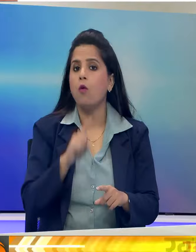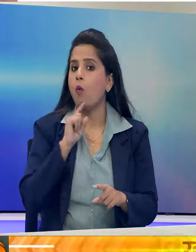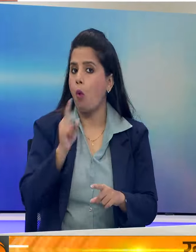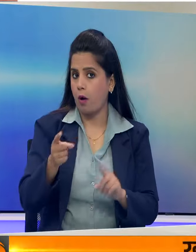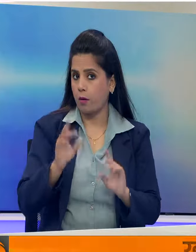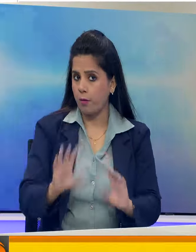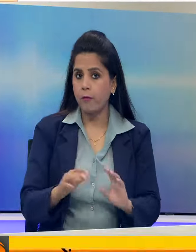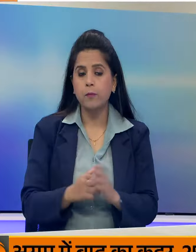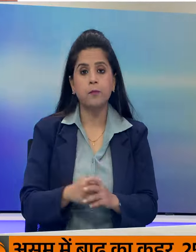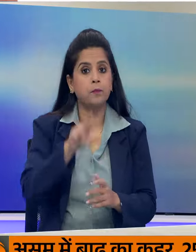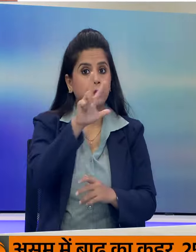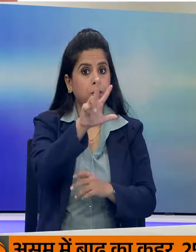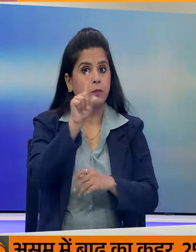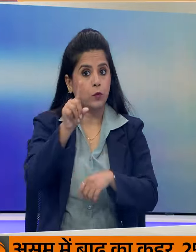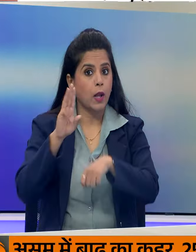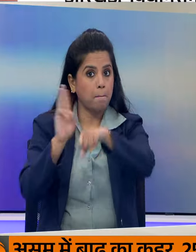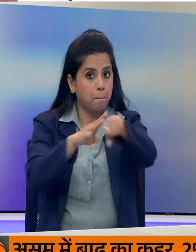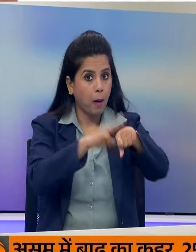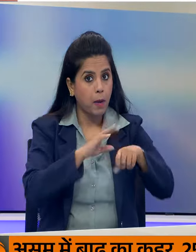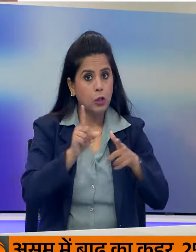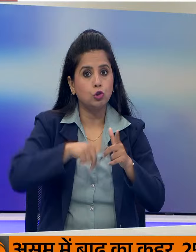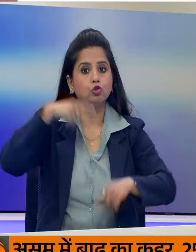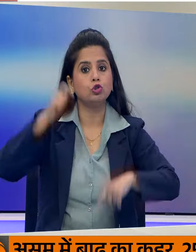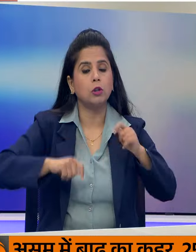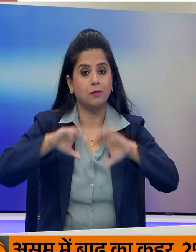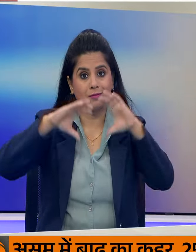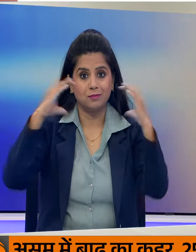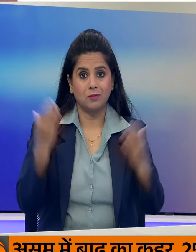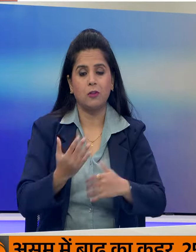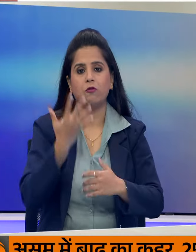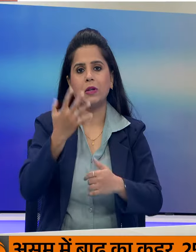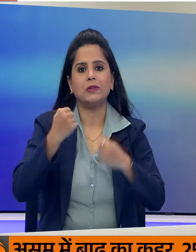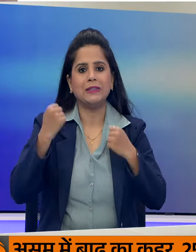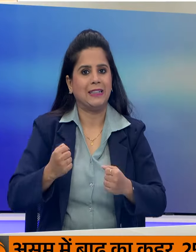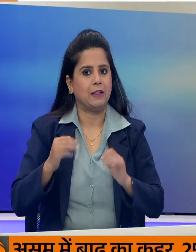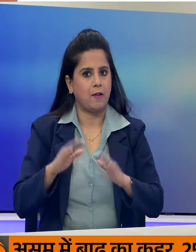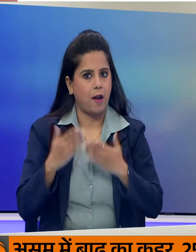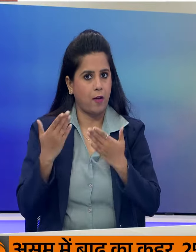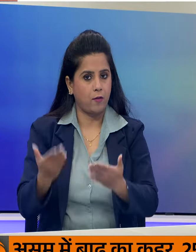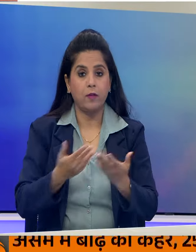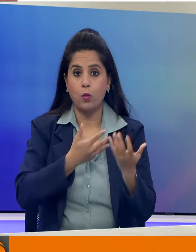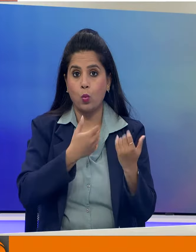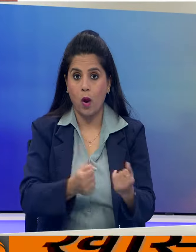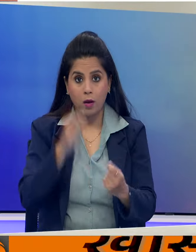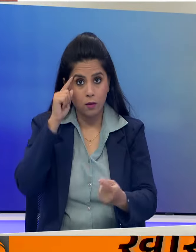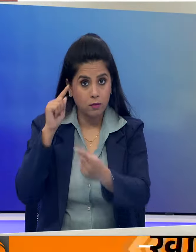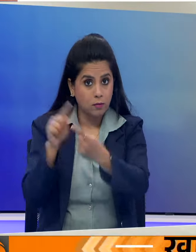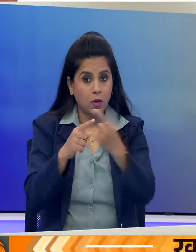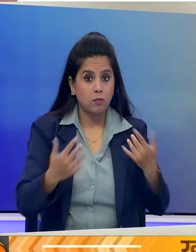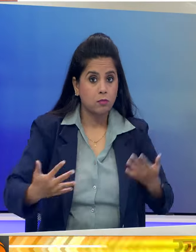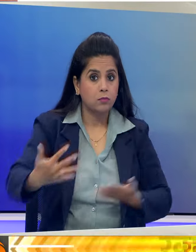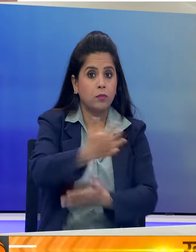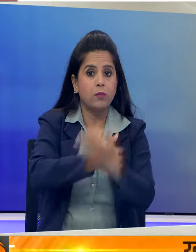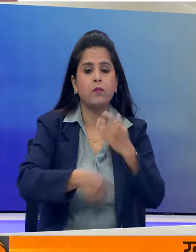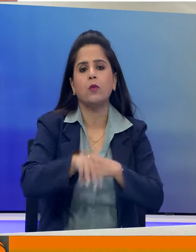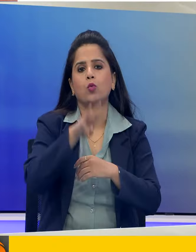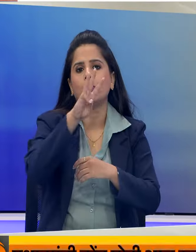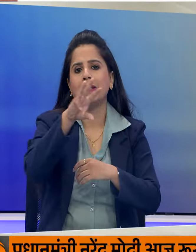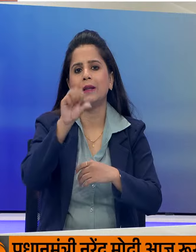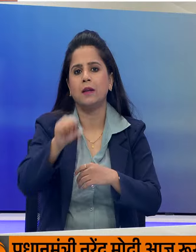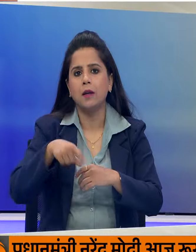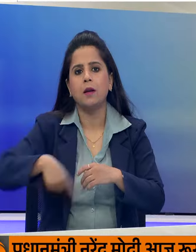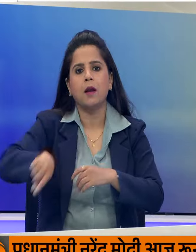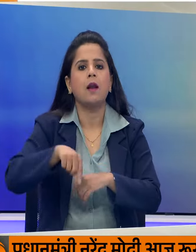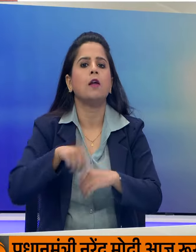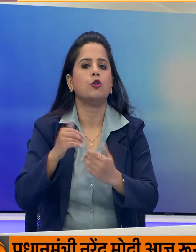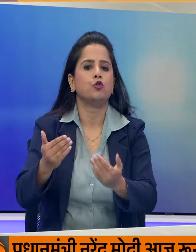है। 81 सदस्य झारखंड विधानसभा में 5 सीटें हैं। विश्वास मत हासिल करने के लिए 39 विधायकों